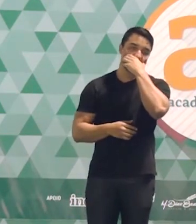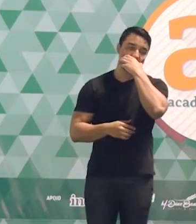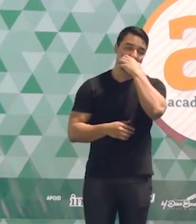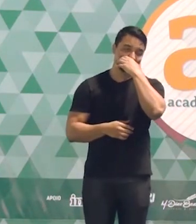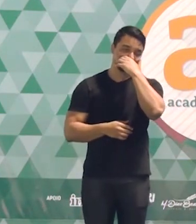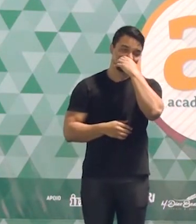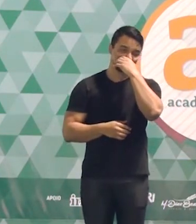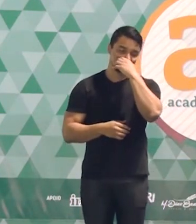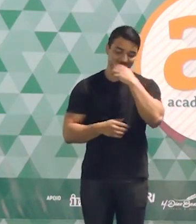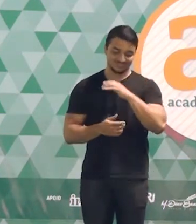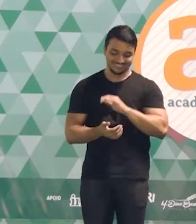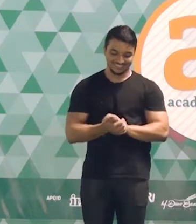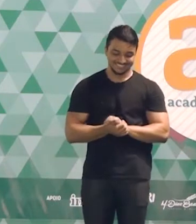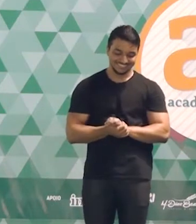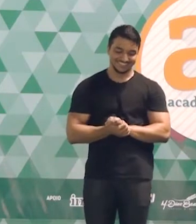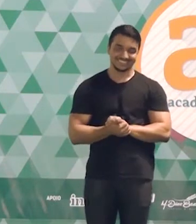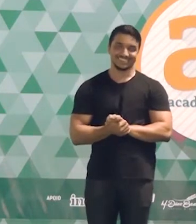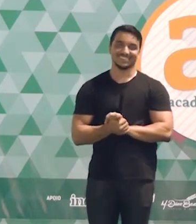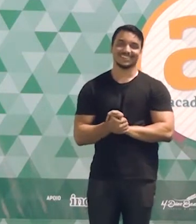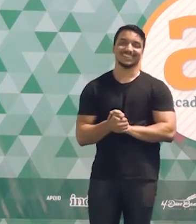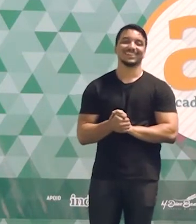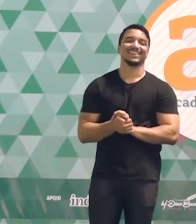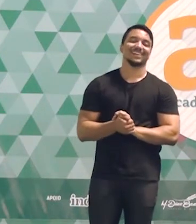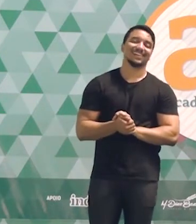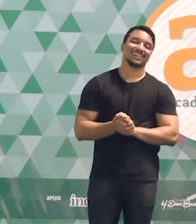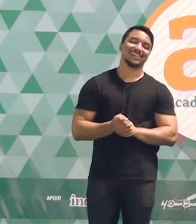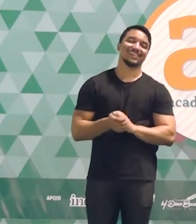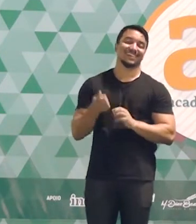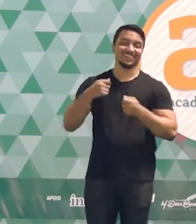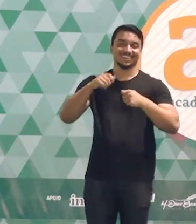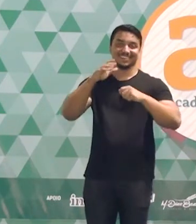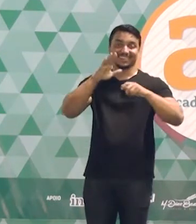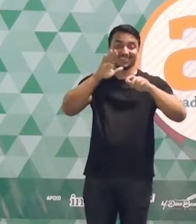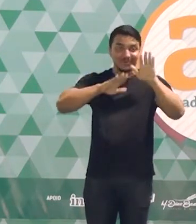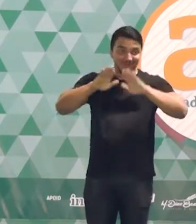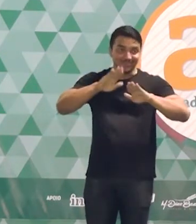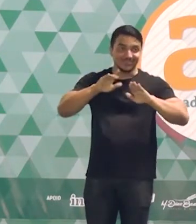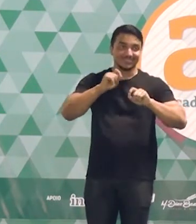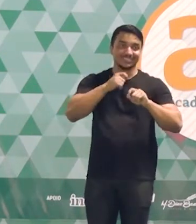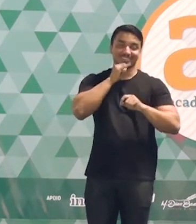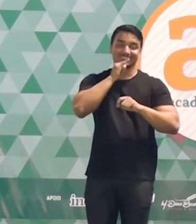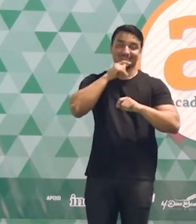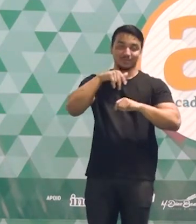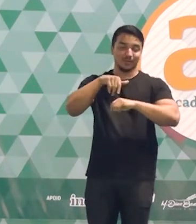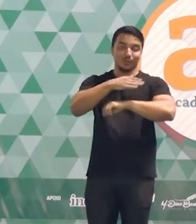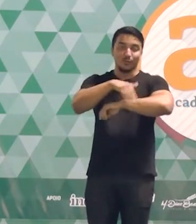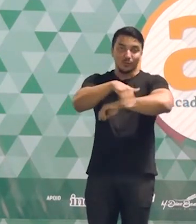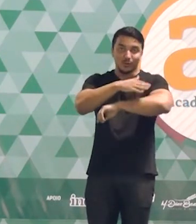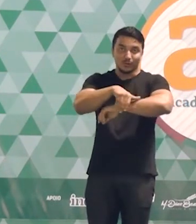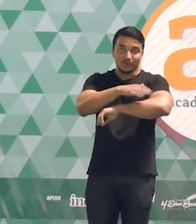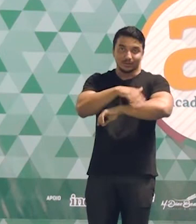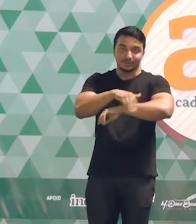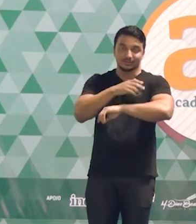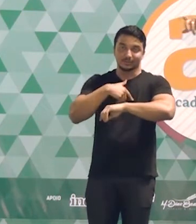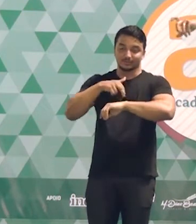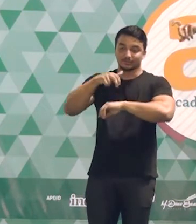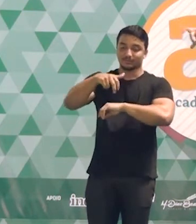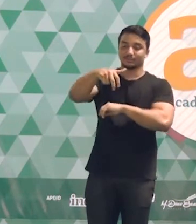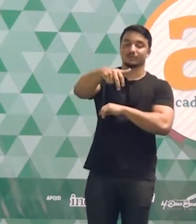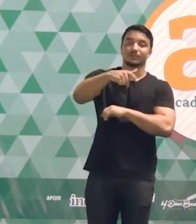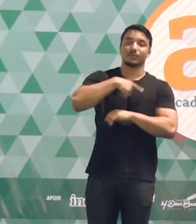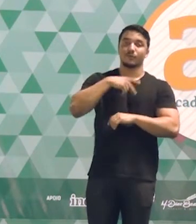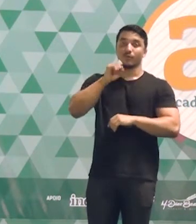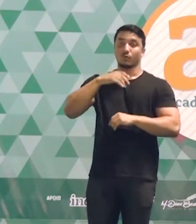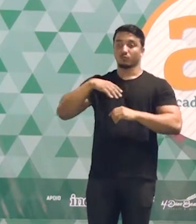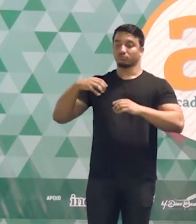Né? As pessoas não sabem alertar bem as coisas. Você sabia que quando a pessoa estiver atravessando a rua e vier um carro